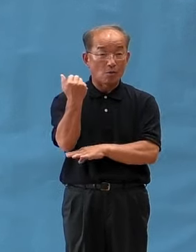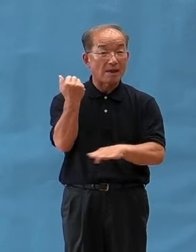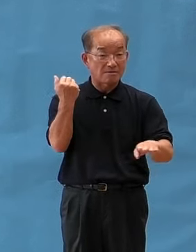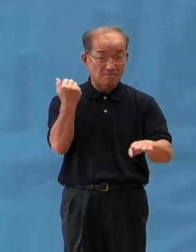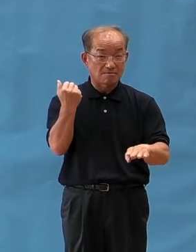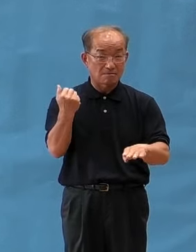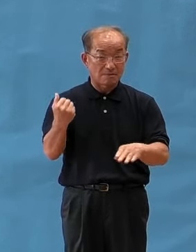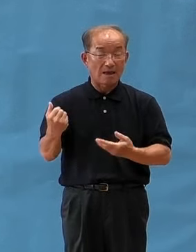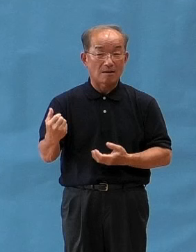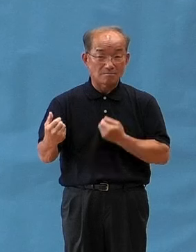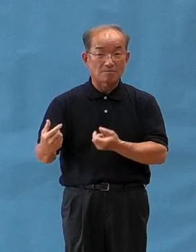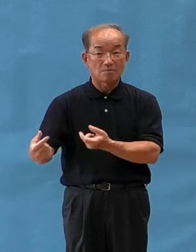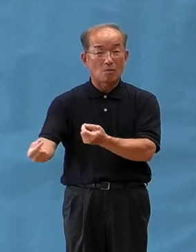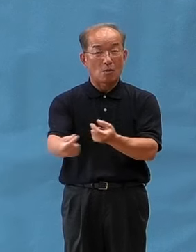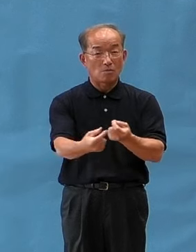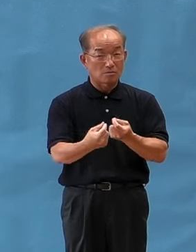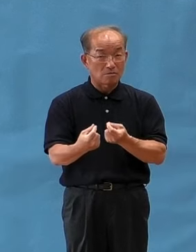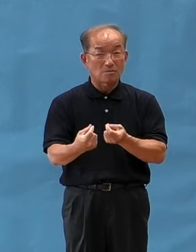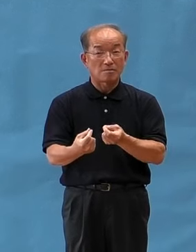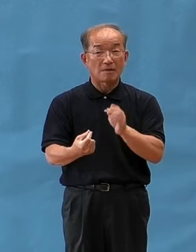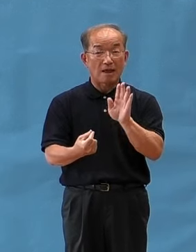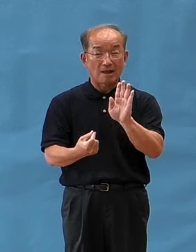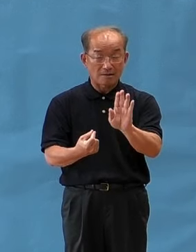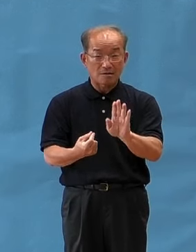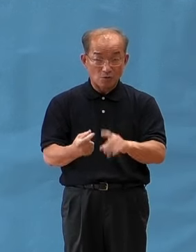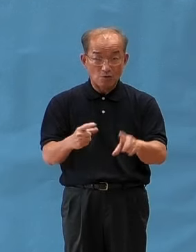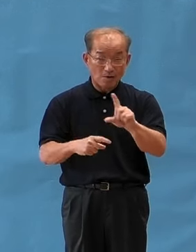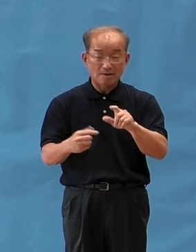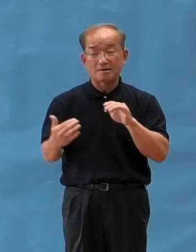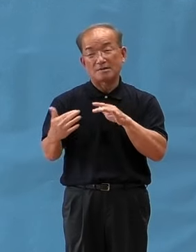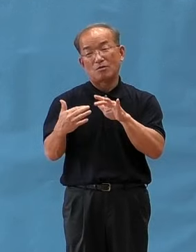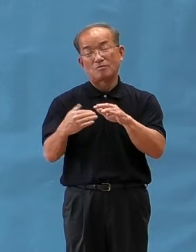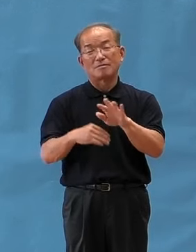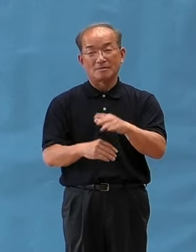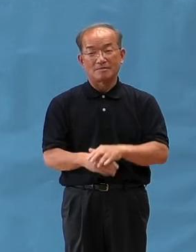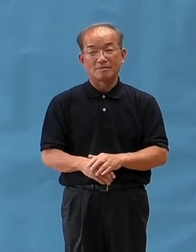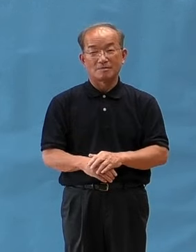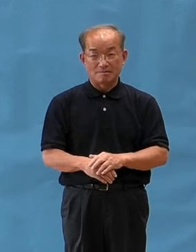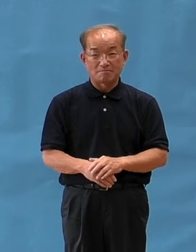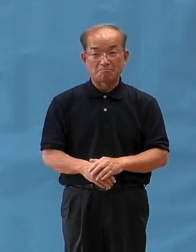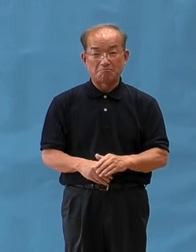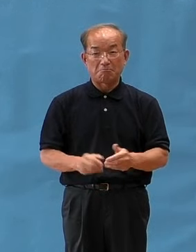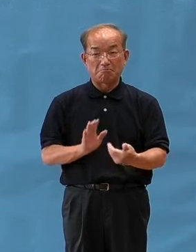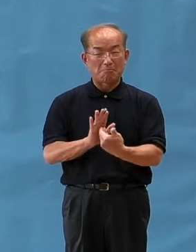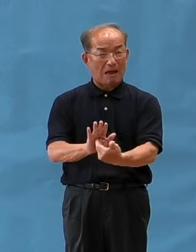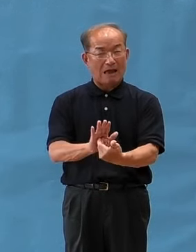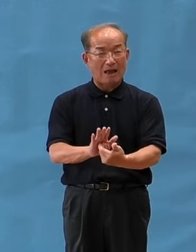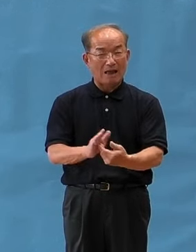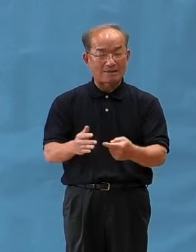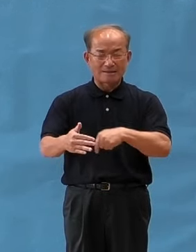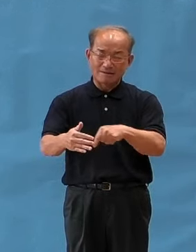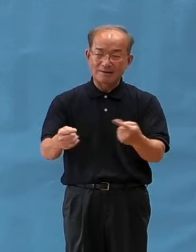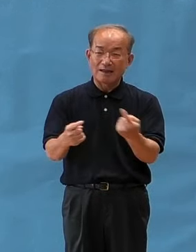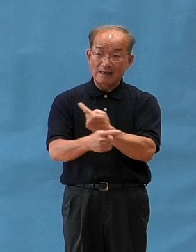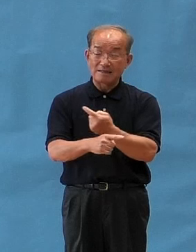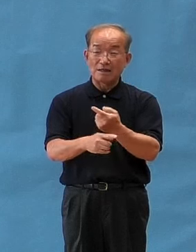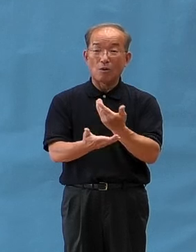ゃないといけないなと思っています。なので否定はしませんけど、ちょっと改善を求めながら